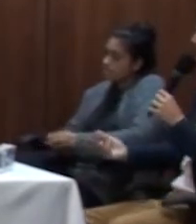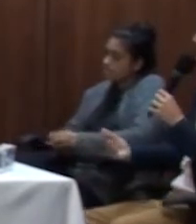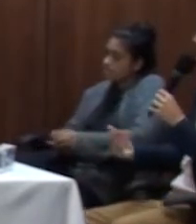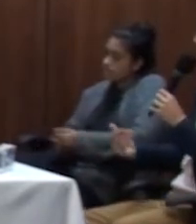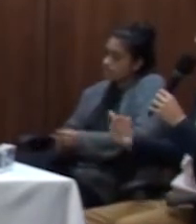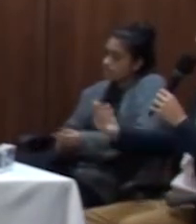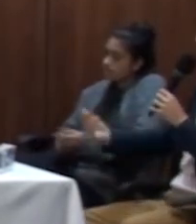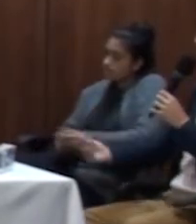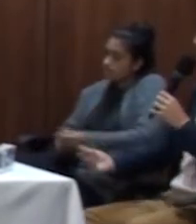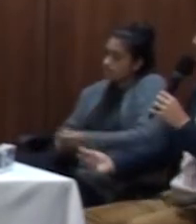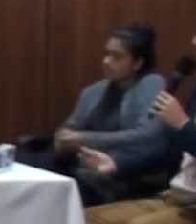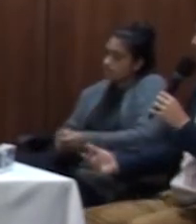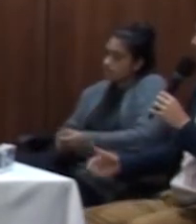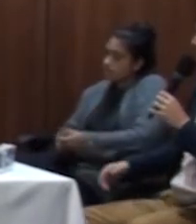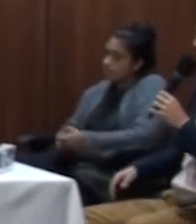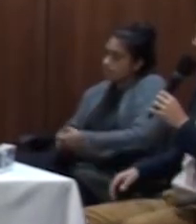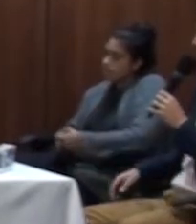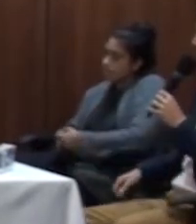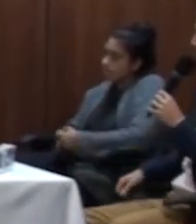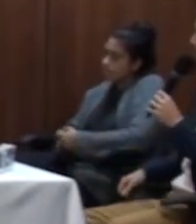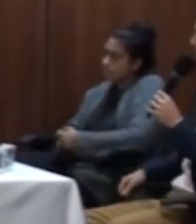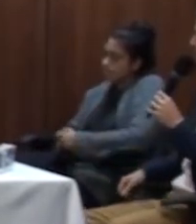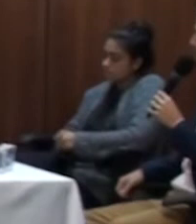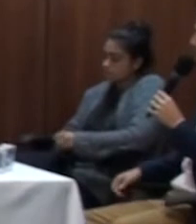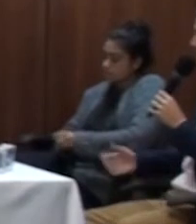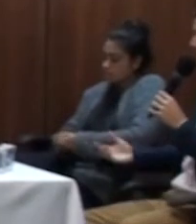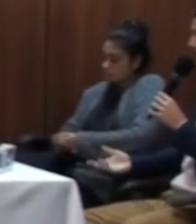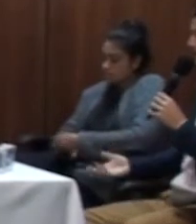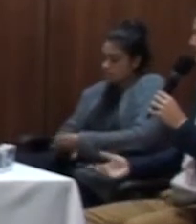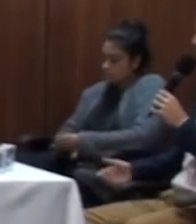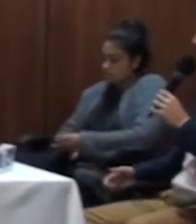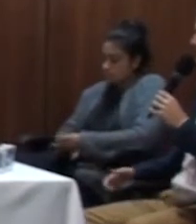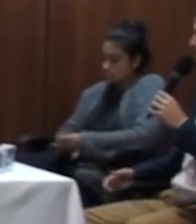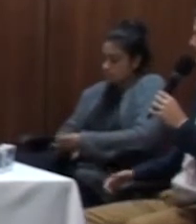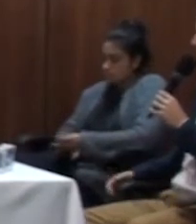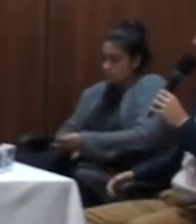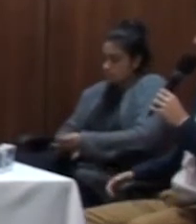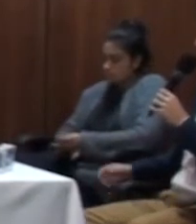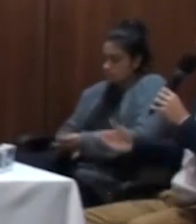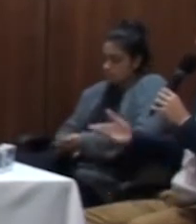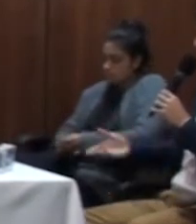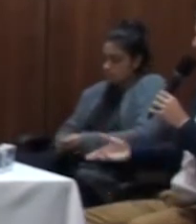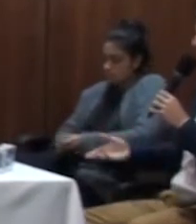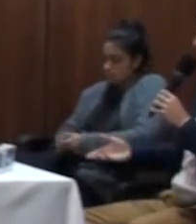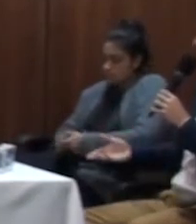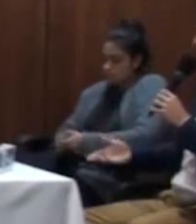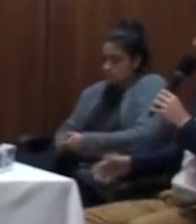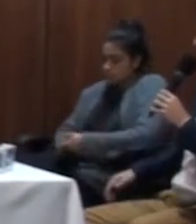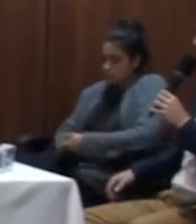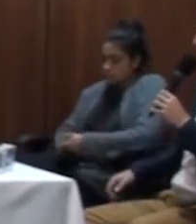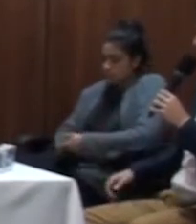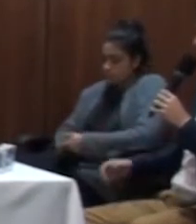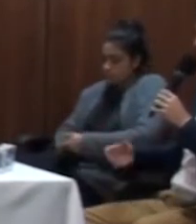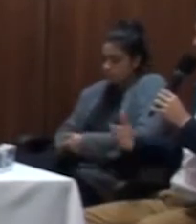ela, né, de quanto tempo ela ainda vai ter que esperar, isso também é muito aflitivo e também merece um olhar com maior